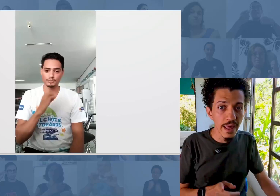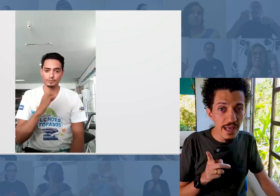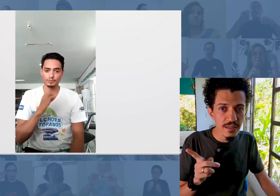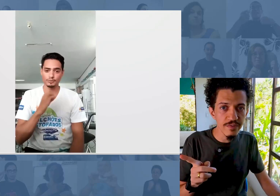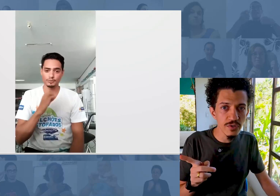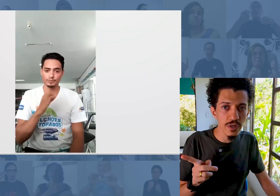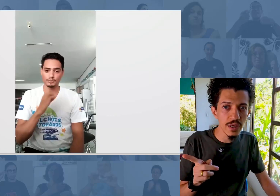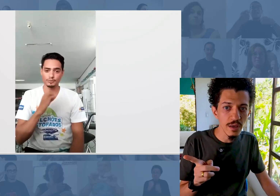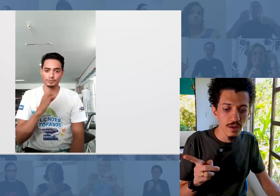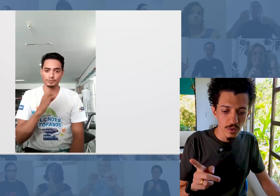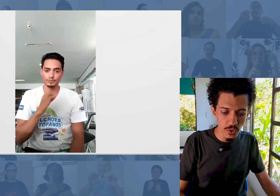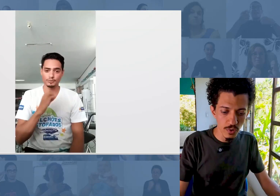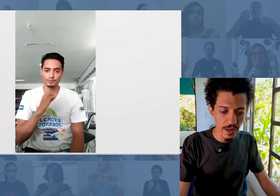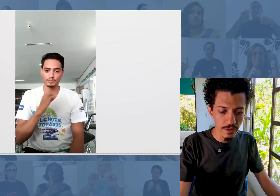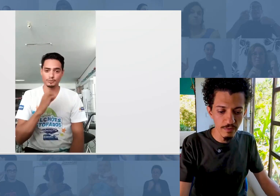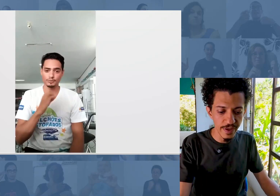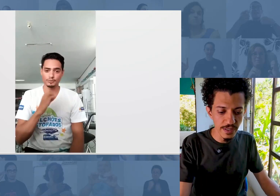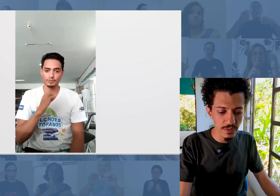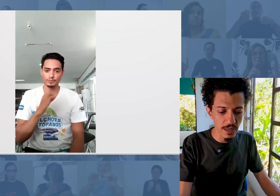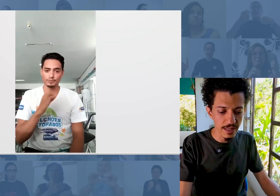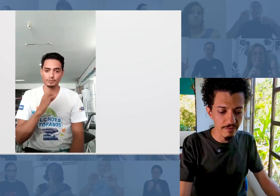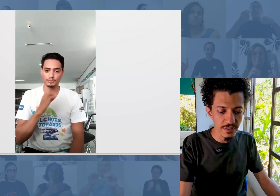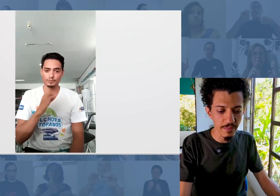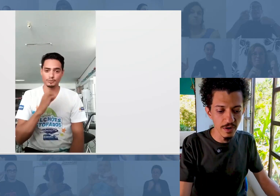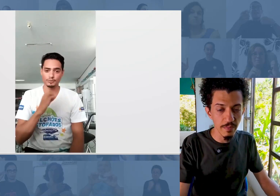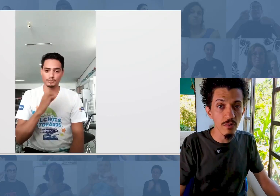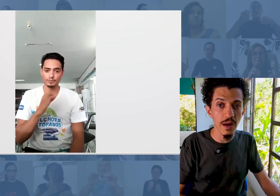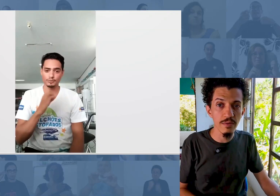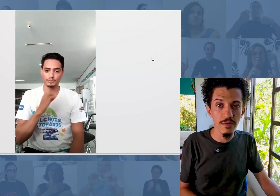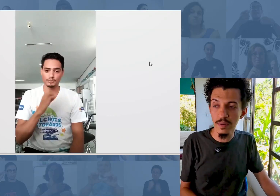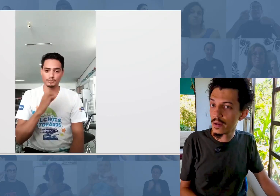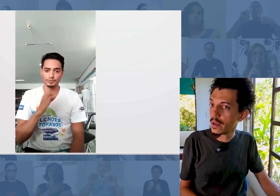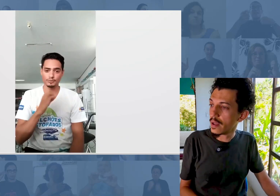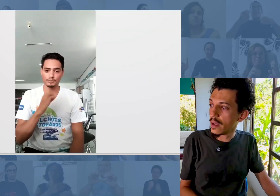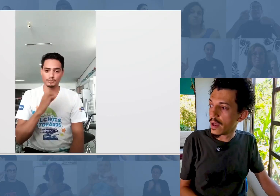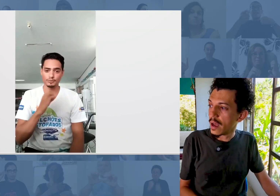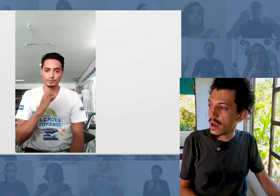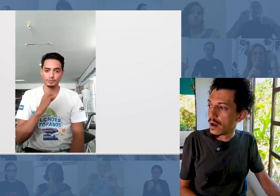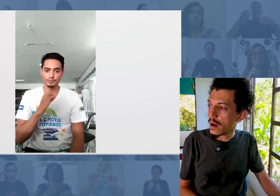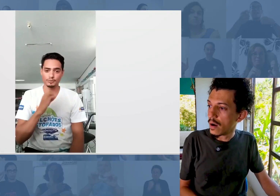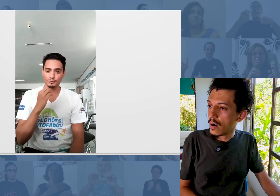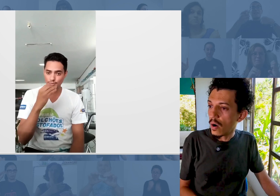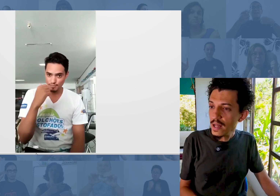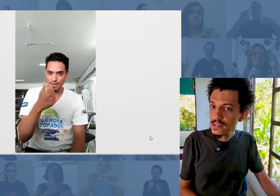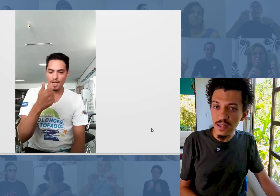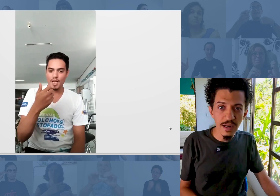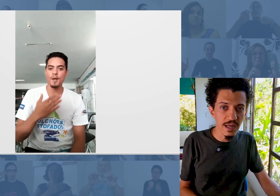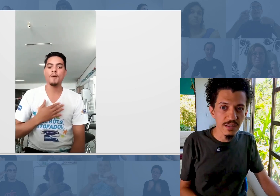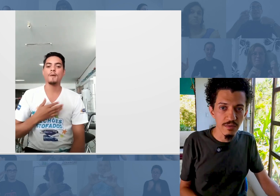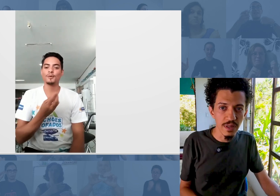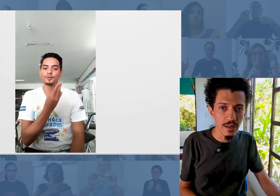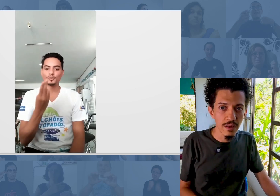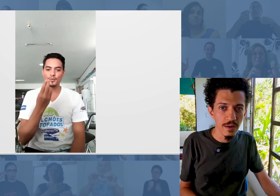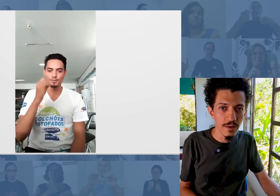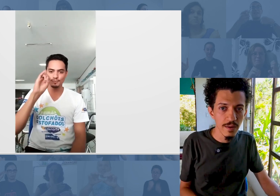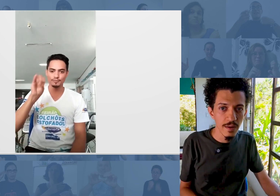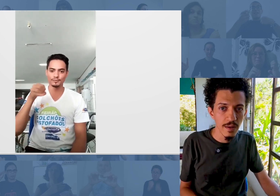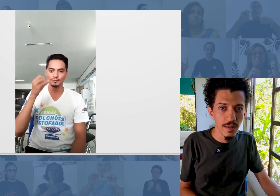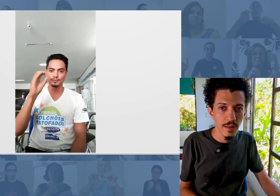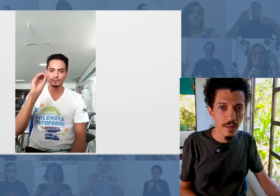Esse vídeo aqui, o John Clayton fez quando ele estava na semana número 4. Olha a sinalização dele. Amigos, tudo bem com você?